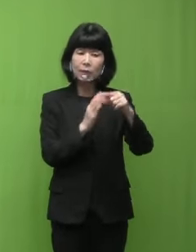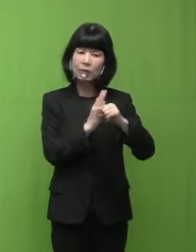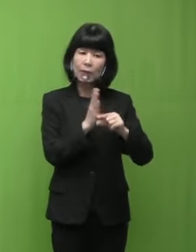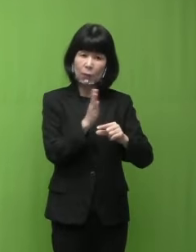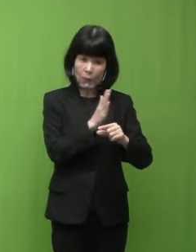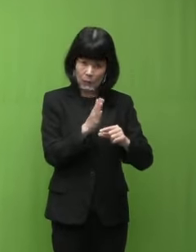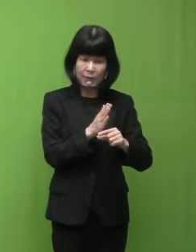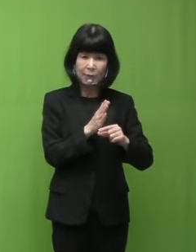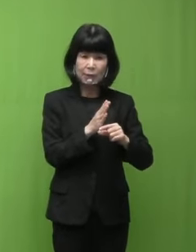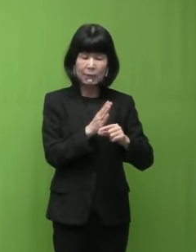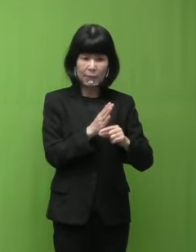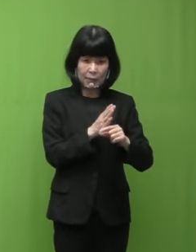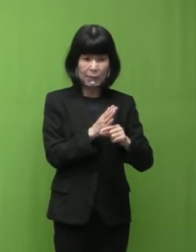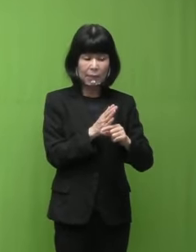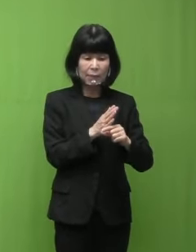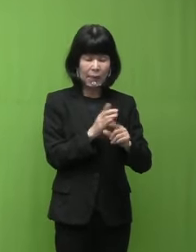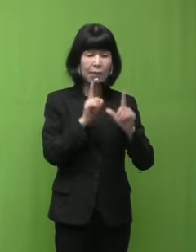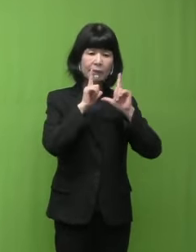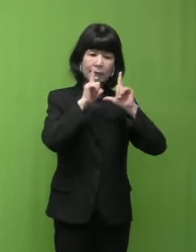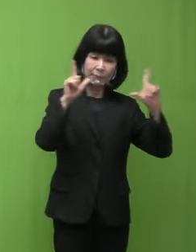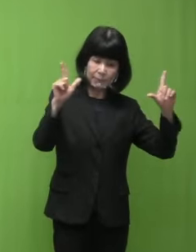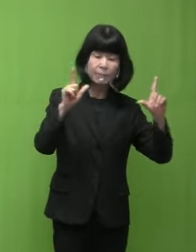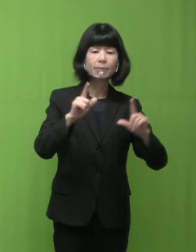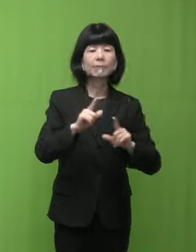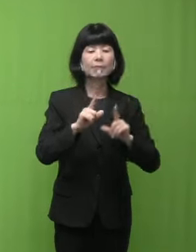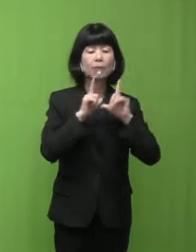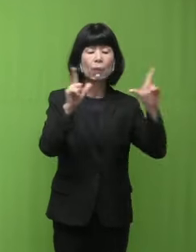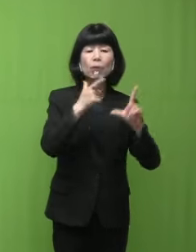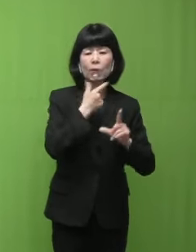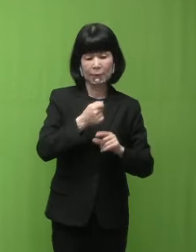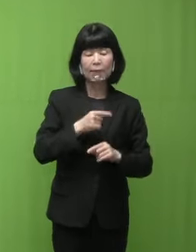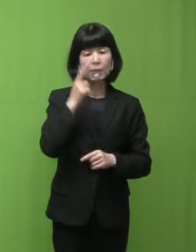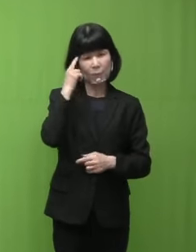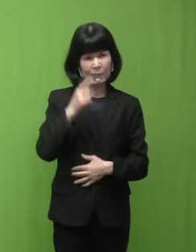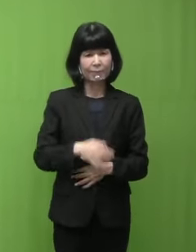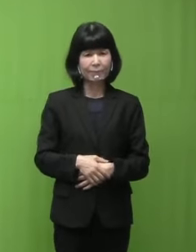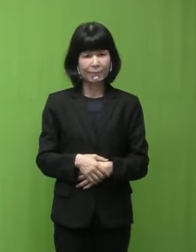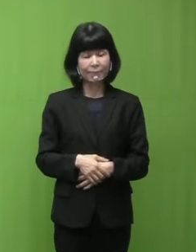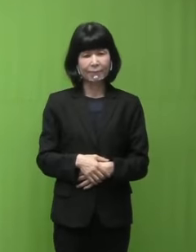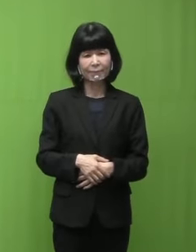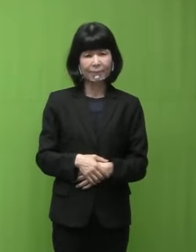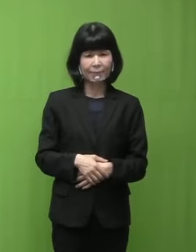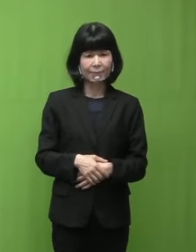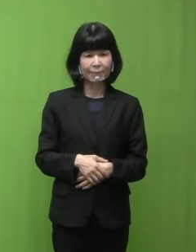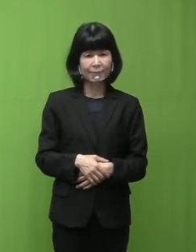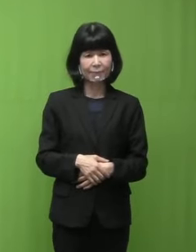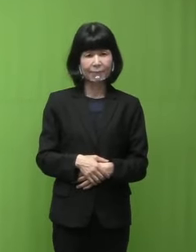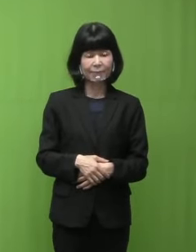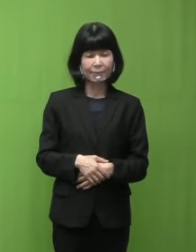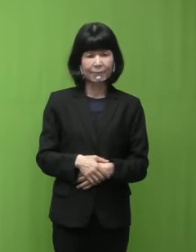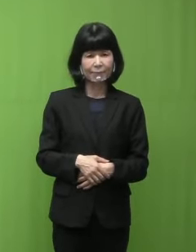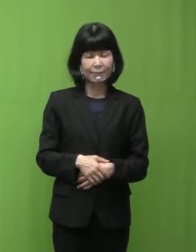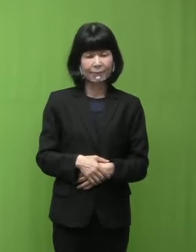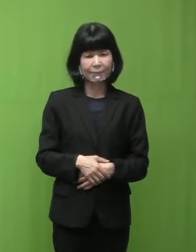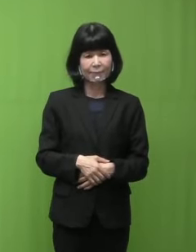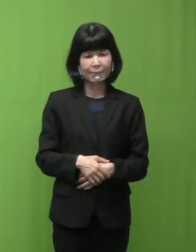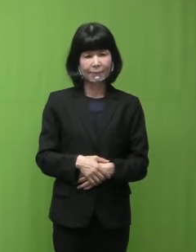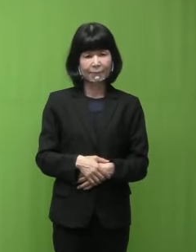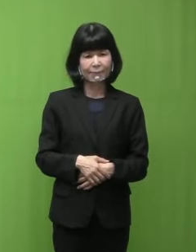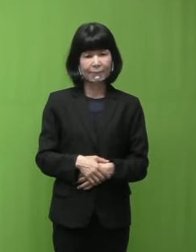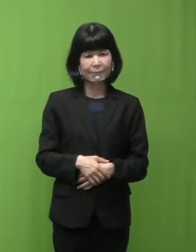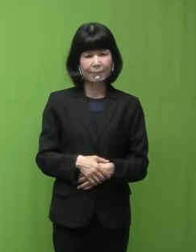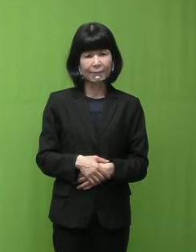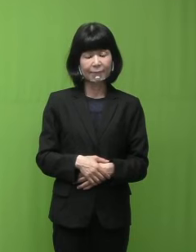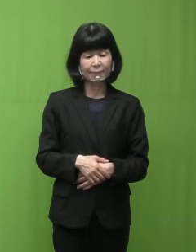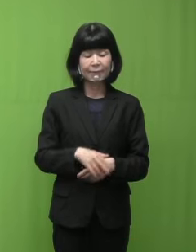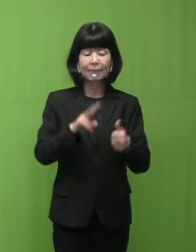観光の部分について公表していきたいというふうに思っています相次ぎお願いします認証制度について